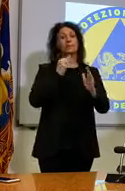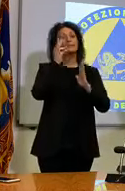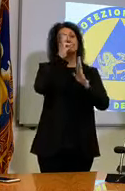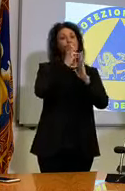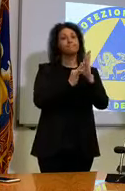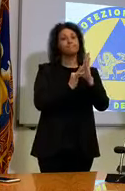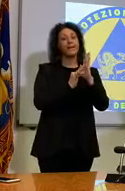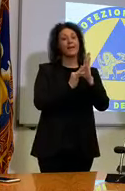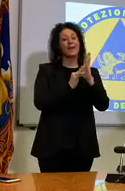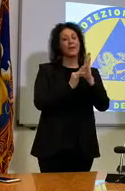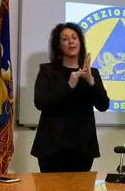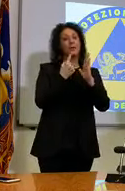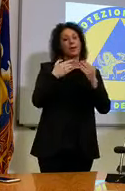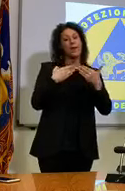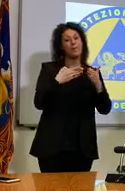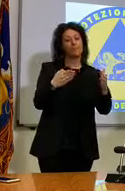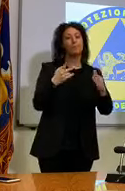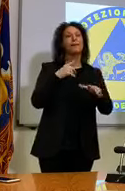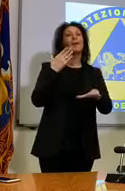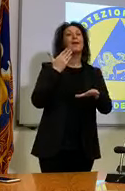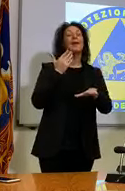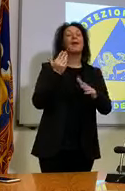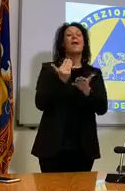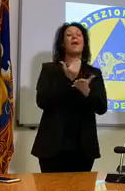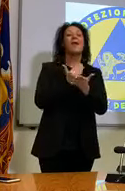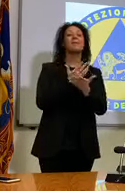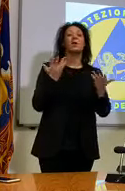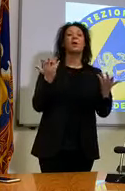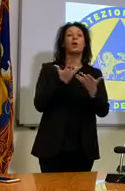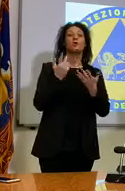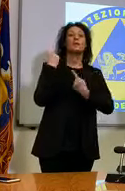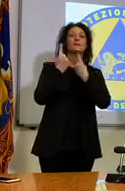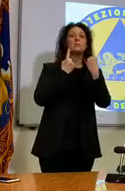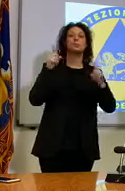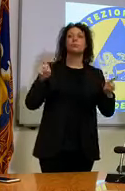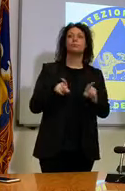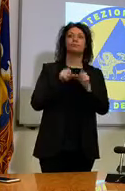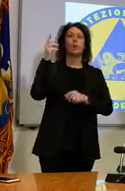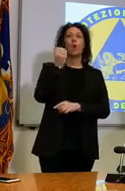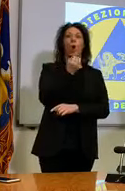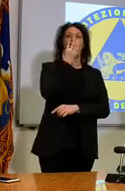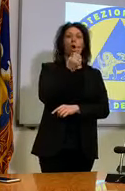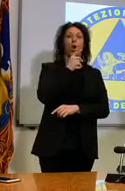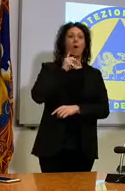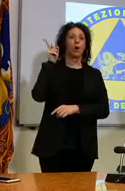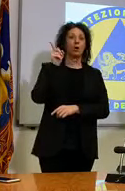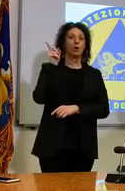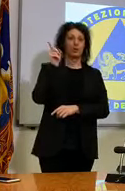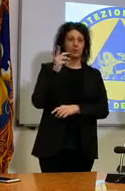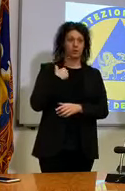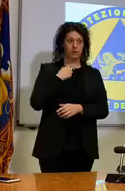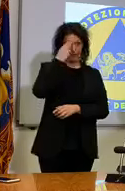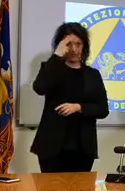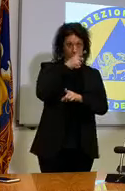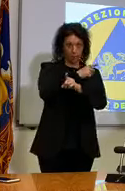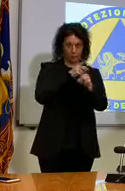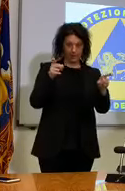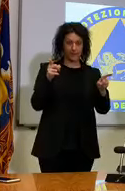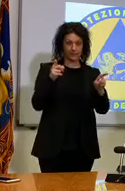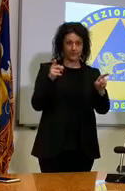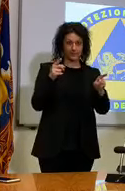Kong. Ricordatevi che io ve l'ho detto, effetto Hong Kong, che poi qualcuno non dica, ma Zai aveva detto, siccome qua sono tutti esperti, tutti